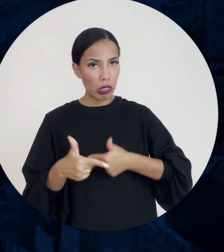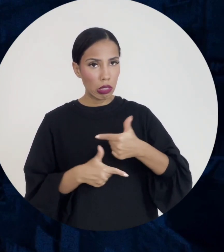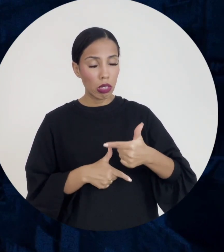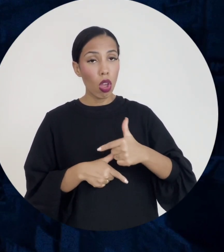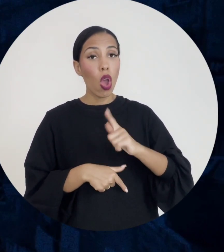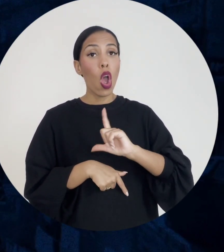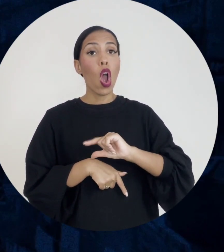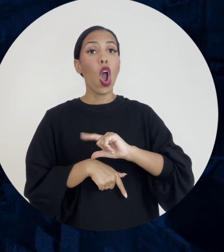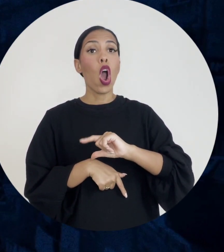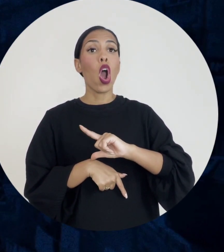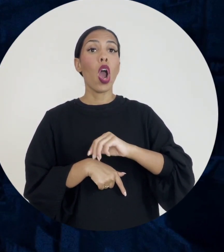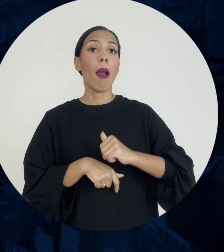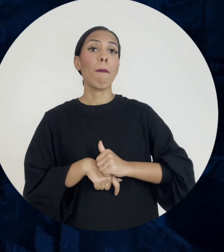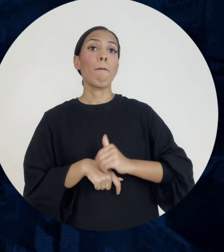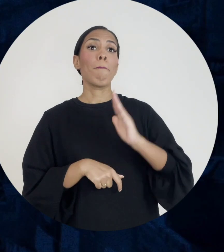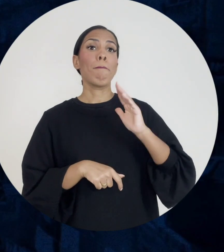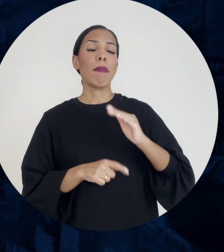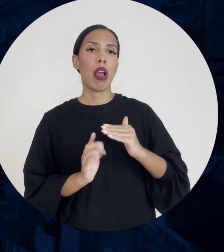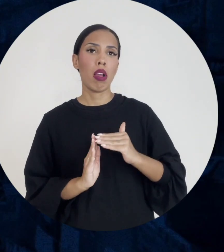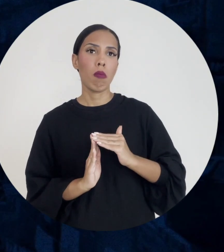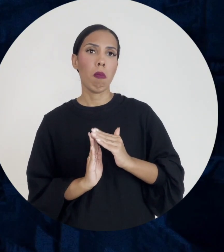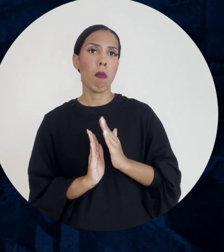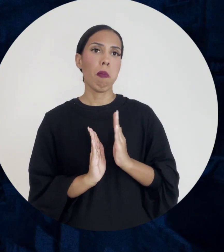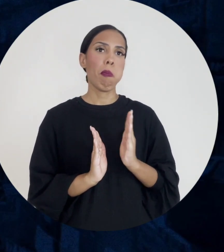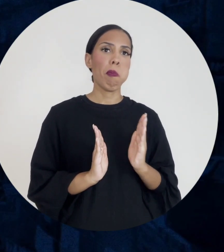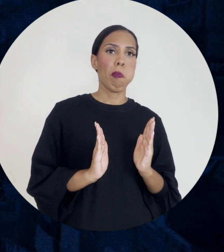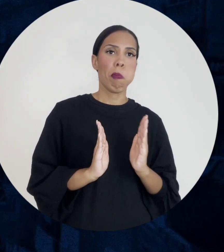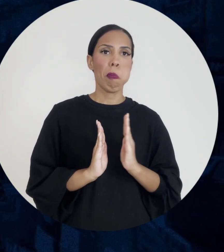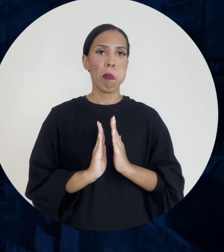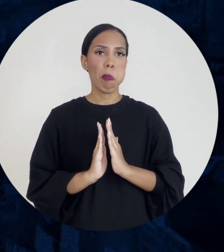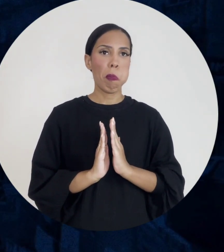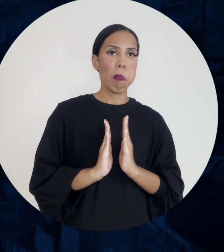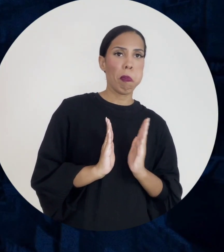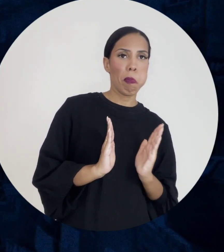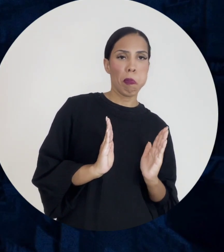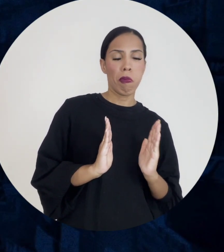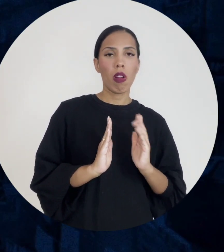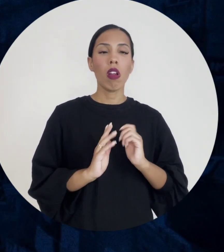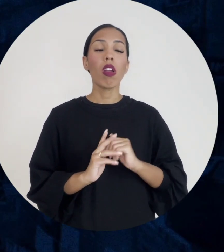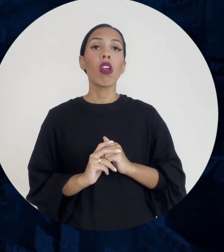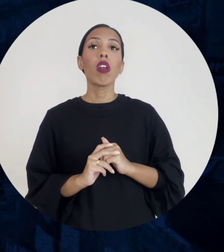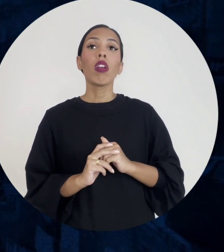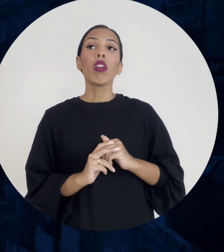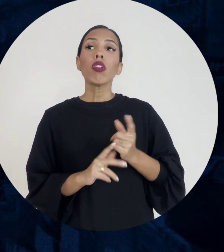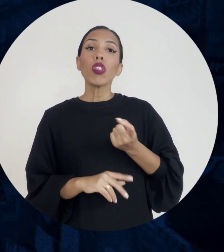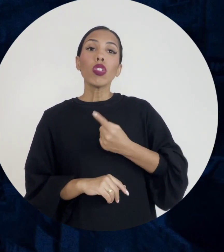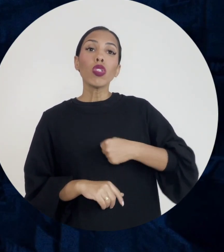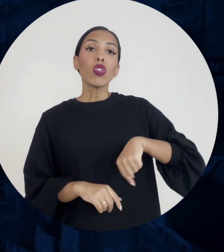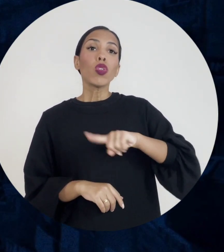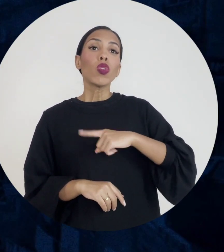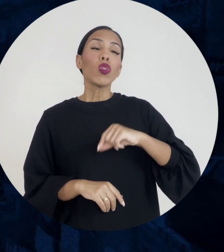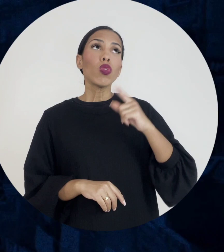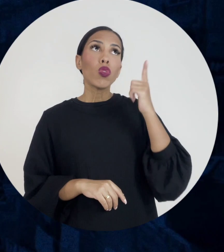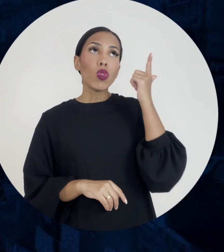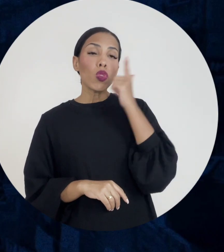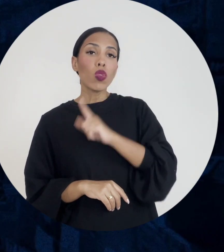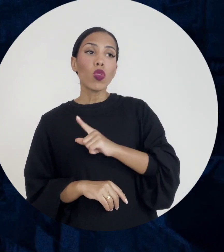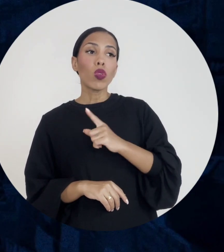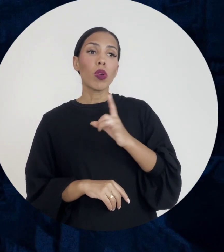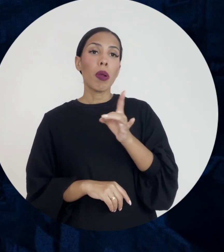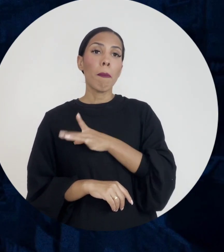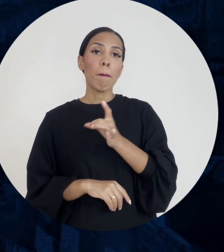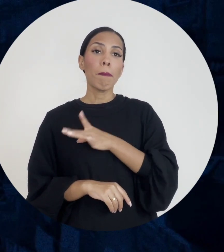horária mais prolongada. Então, assim, a gente tinha aquele receio de repente, não conseguir levar